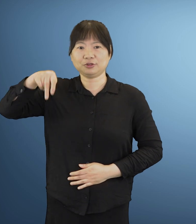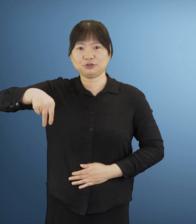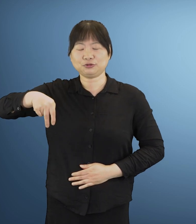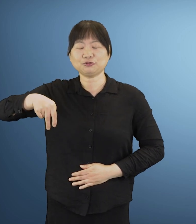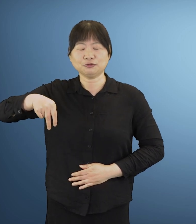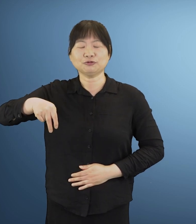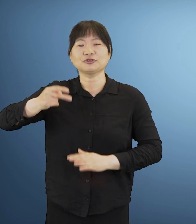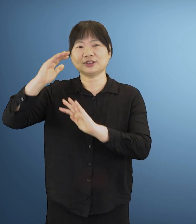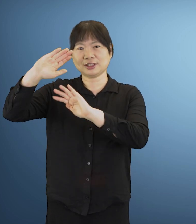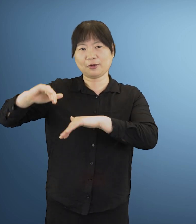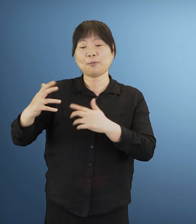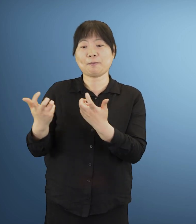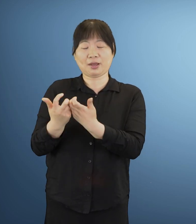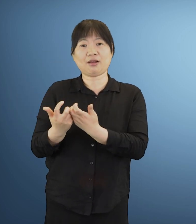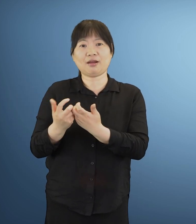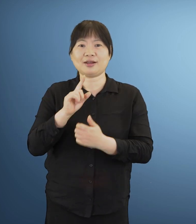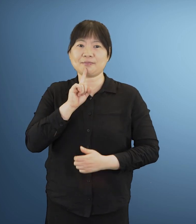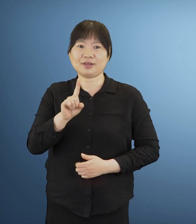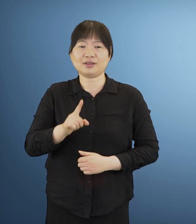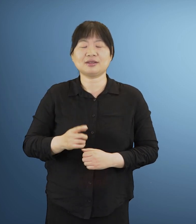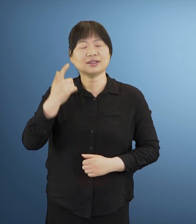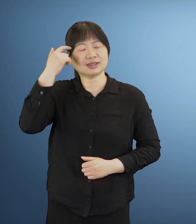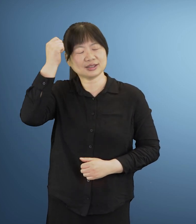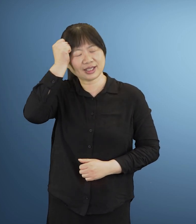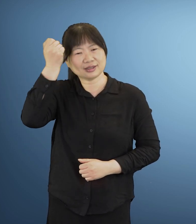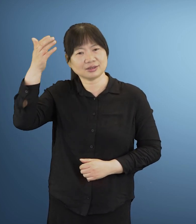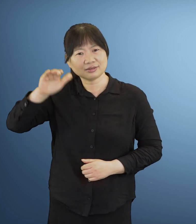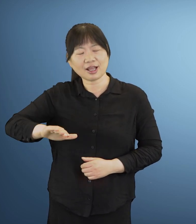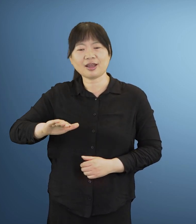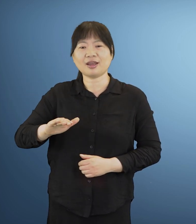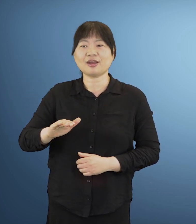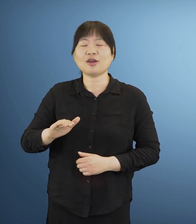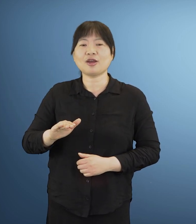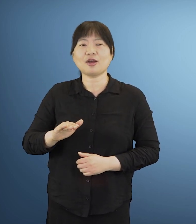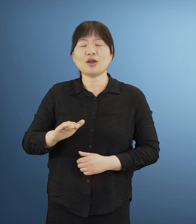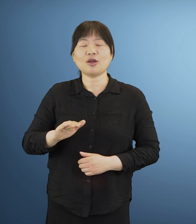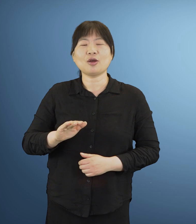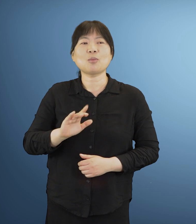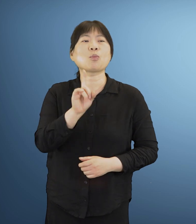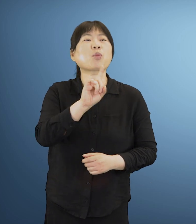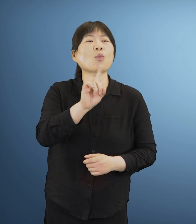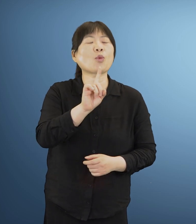기억을 하고 있어요. 근데 뭐에 대한 비유입니까?